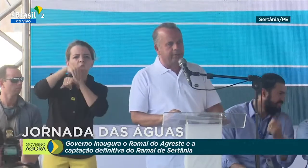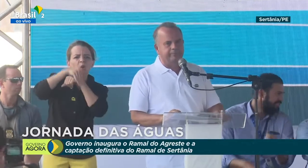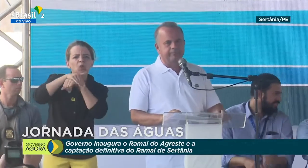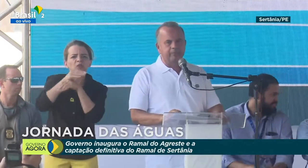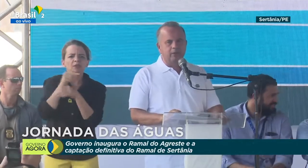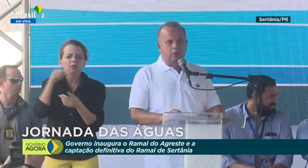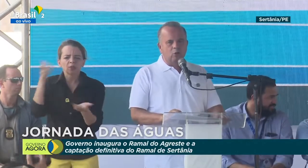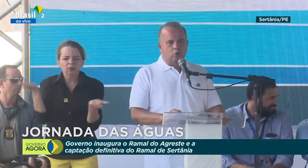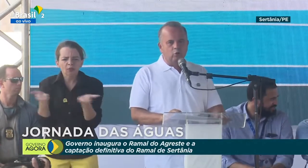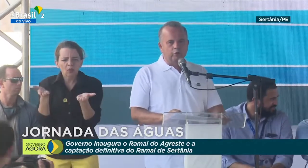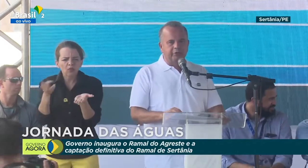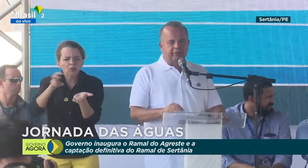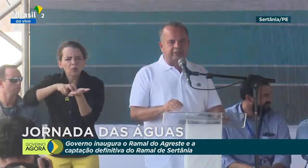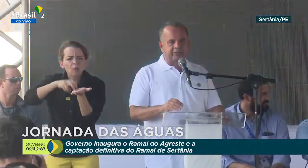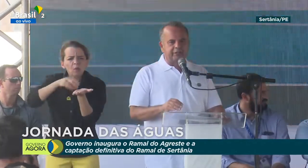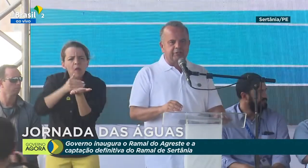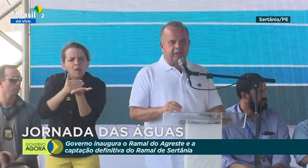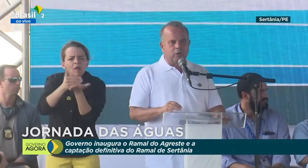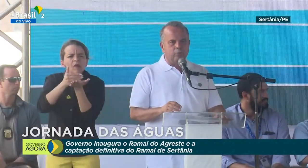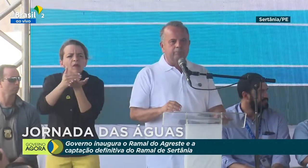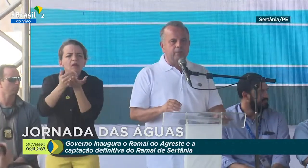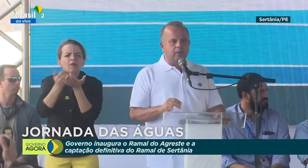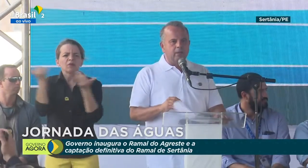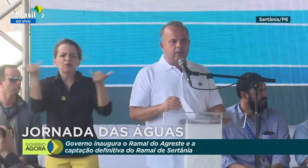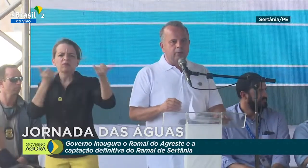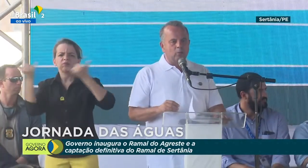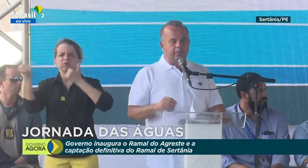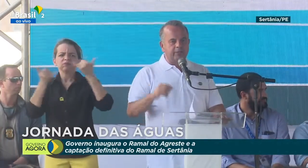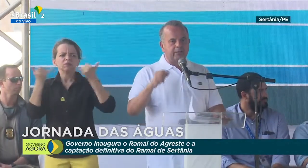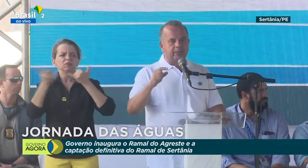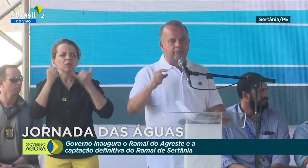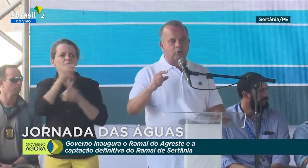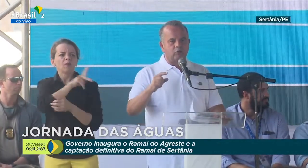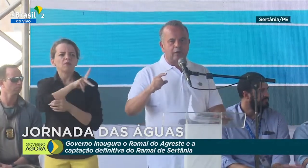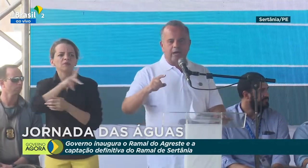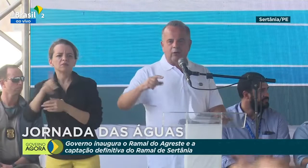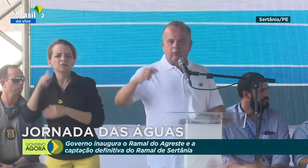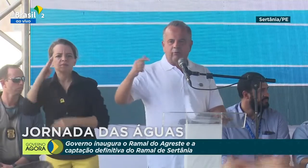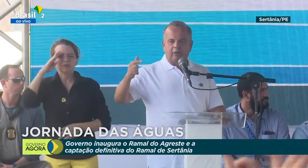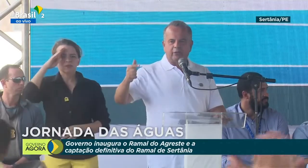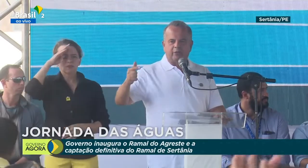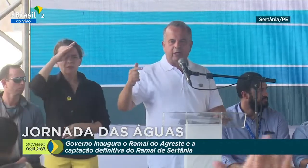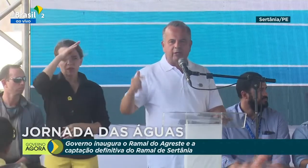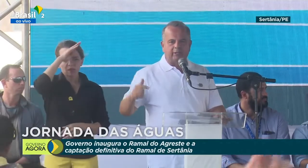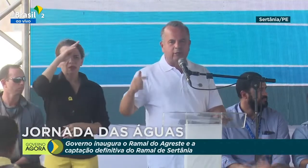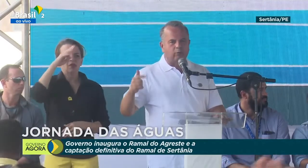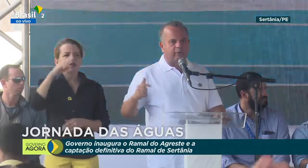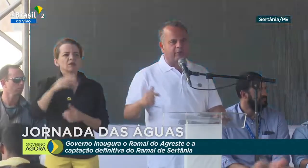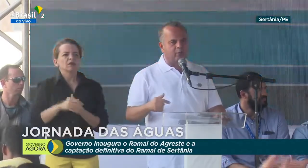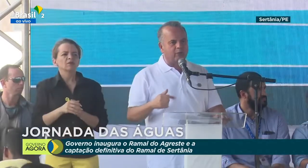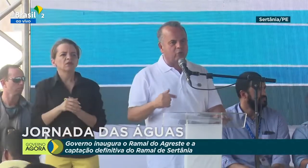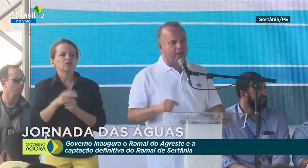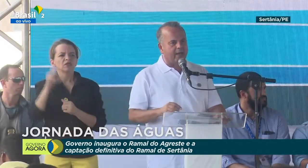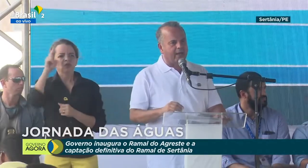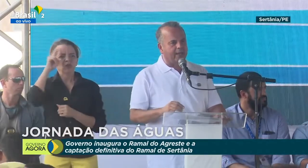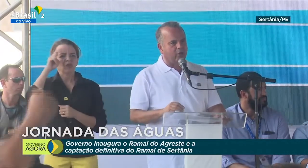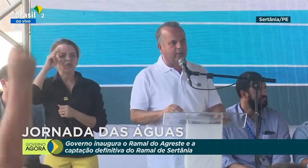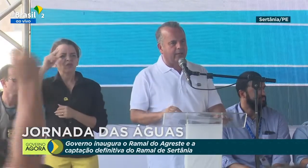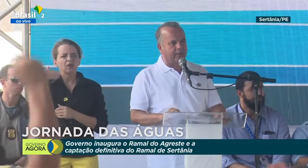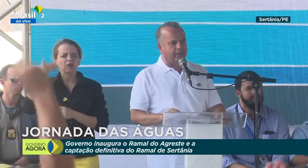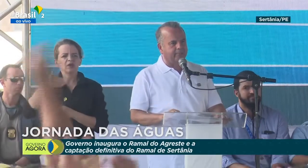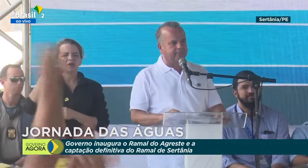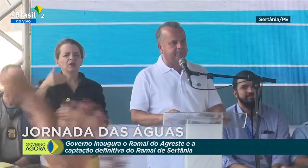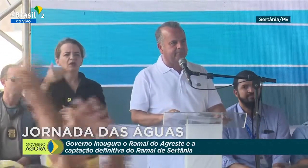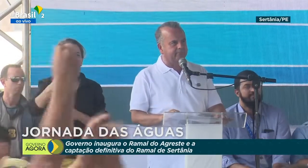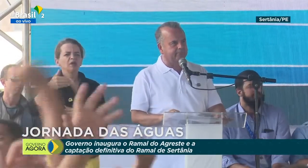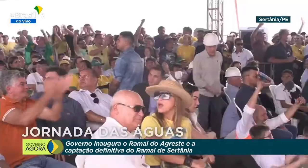da manhã, com notícias que diziam que o presidente Bolsonaro, que faz desde a segunda-feira uma jornada